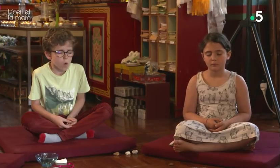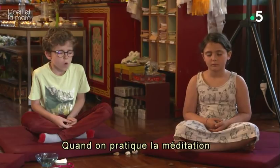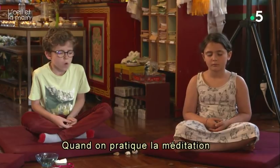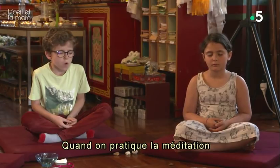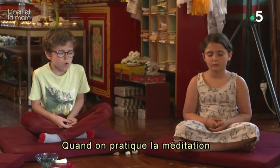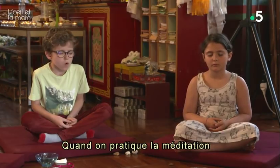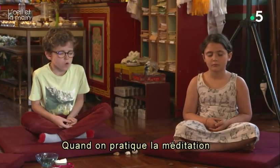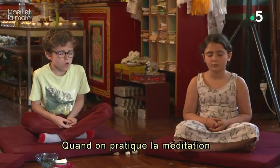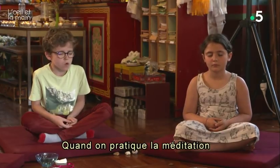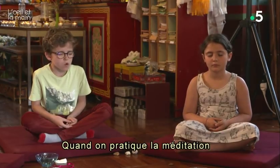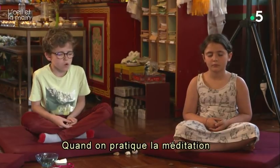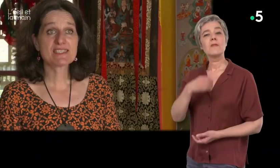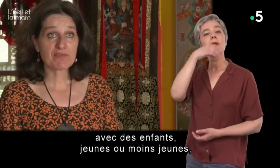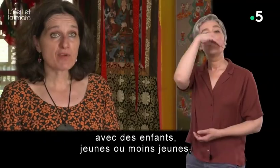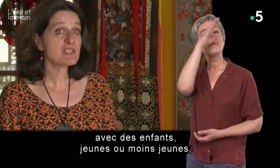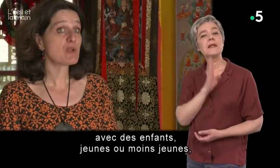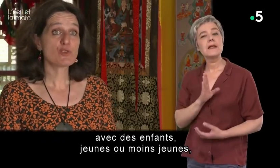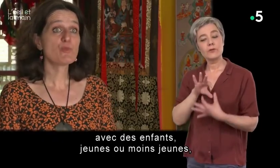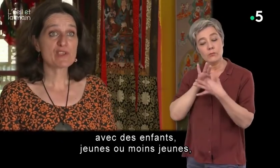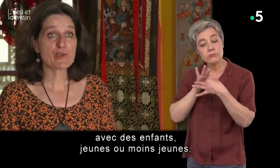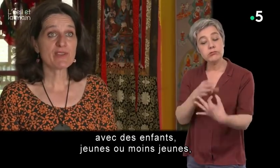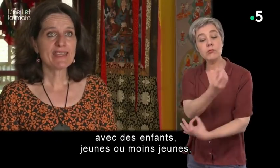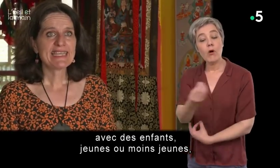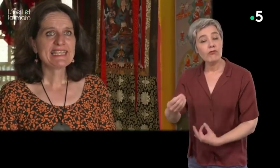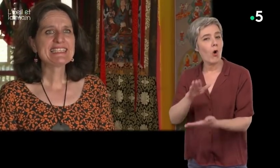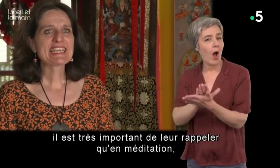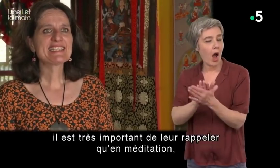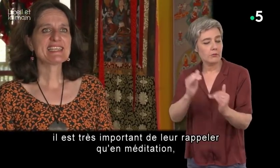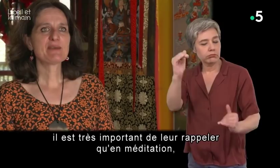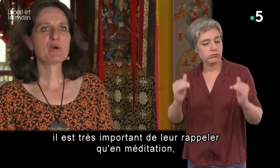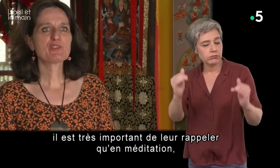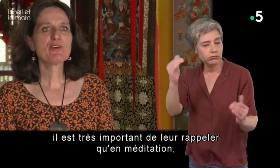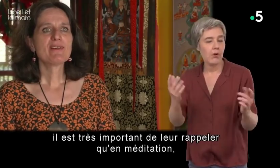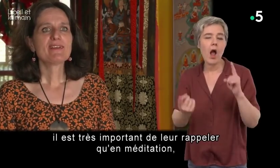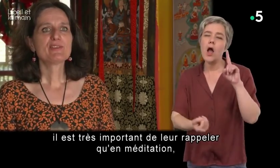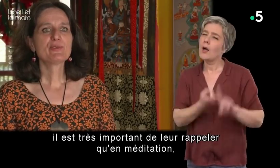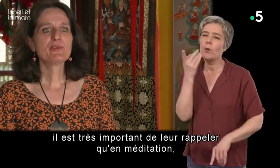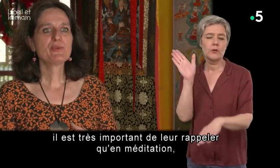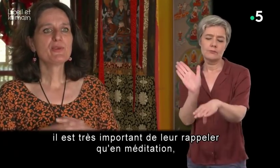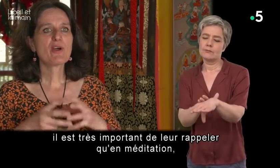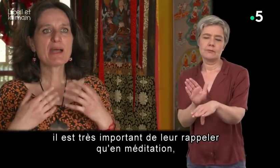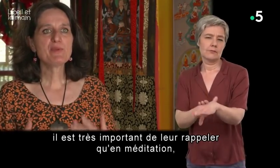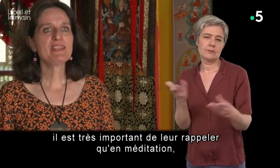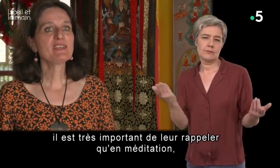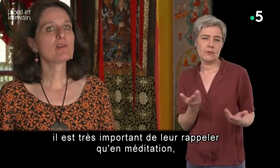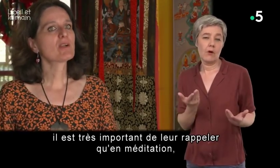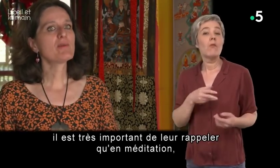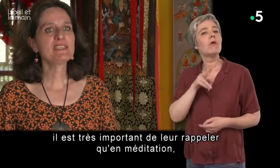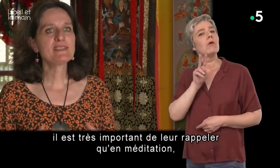Quand on pratique la méditation avec des enfants, qu'ils soient jeunes ou moins jeunes, il est très très important de leur rappeler qu'en